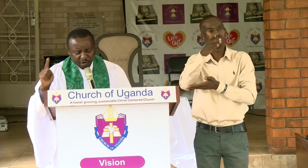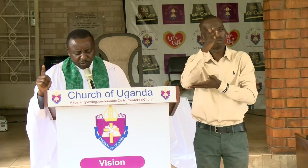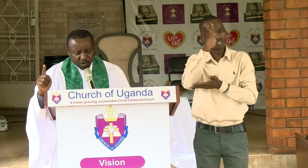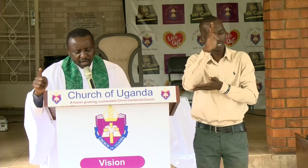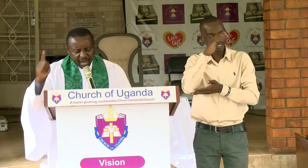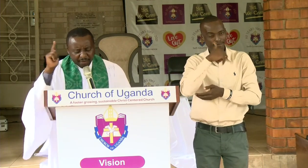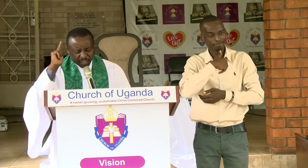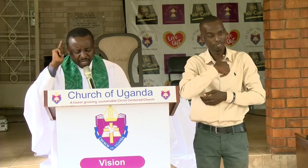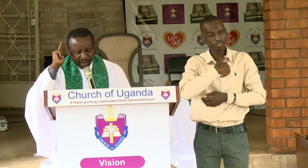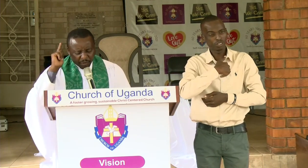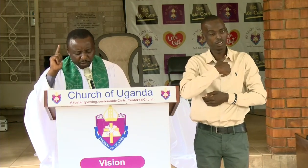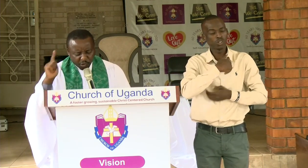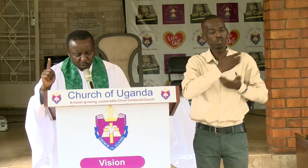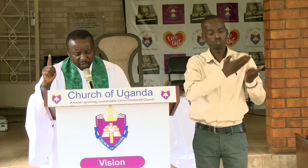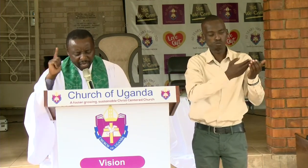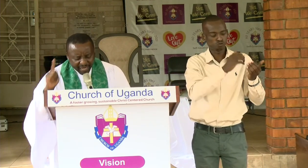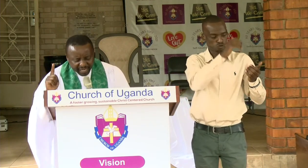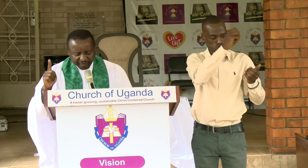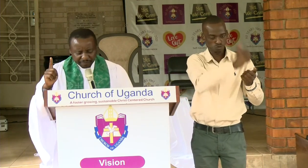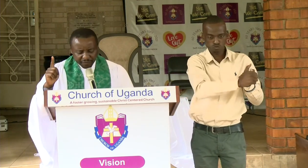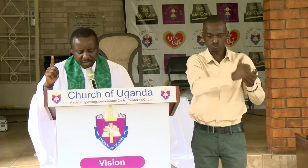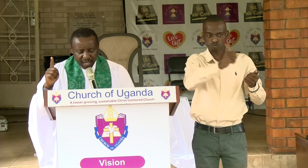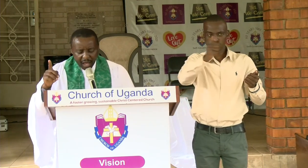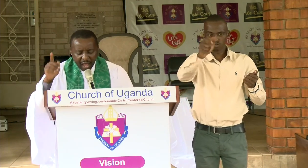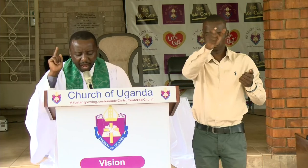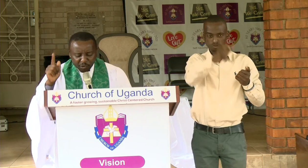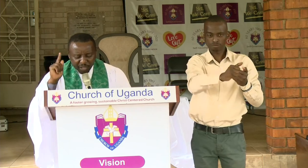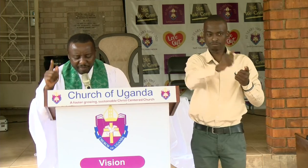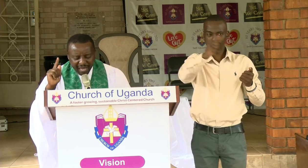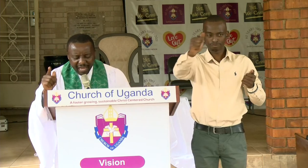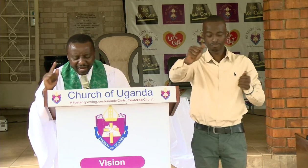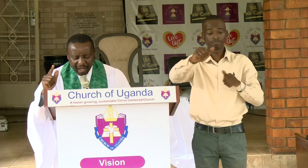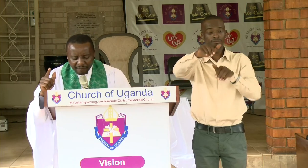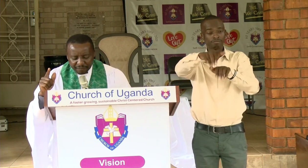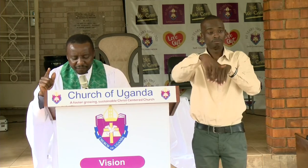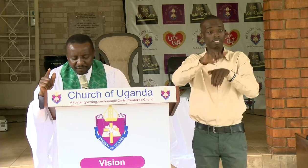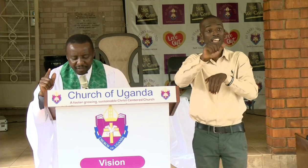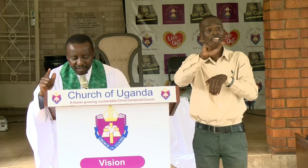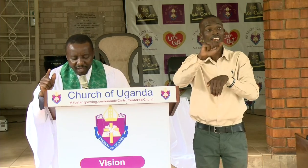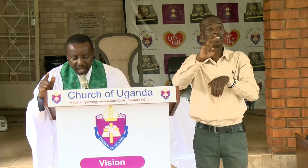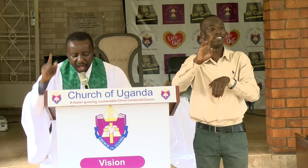n'atwala omuntu n'amuteeka mu lusuku Edeni, alulimenga,